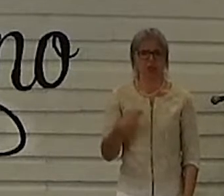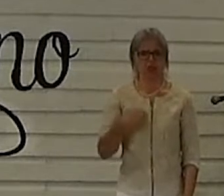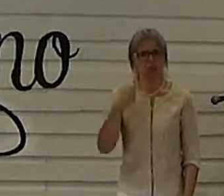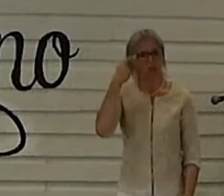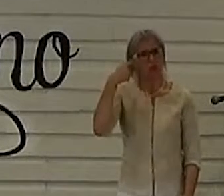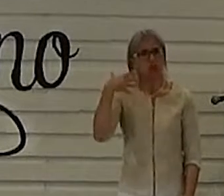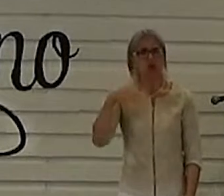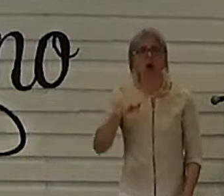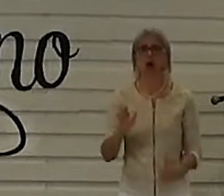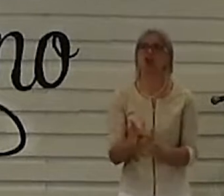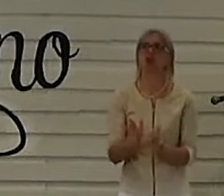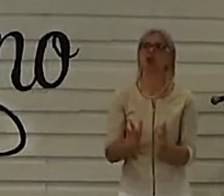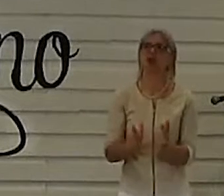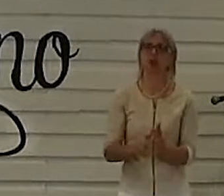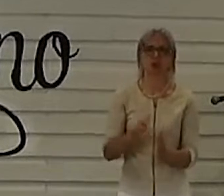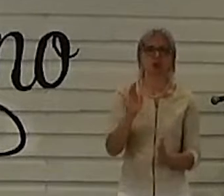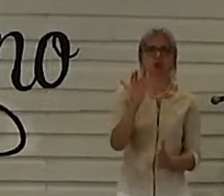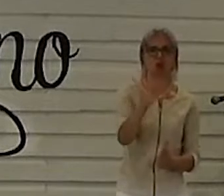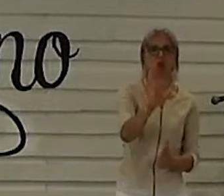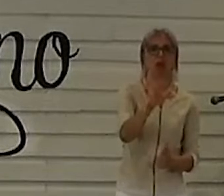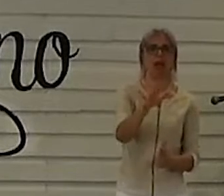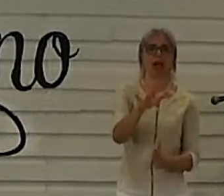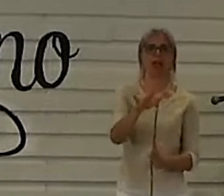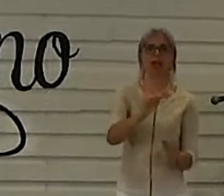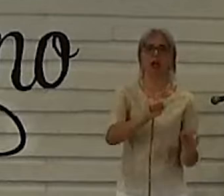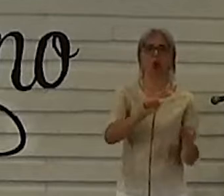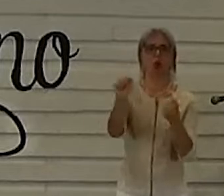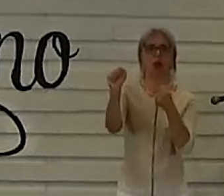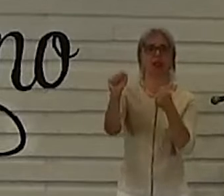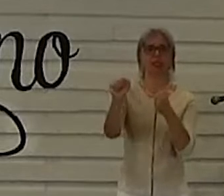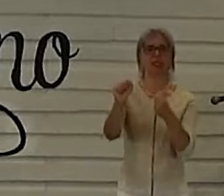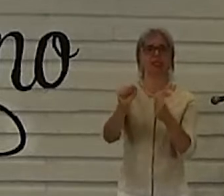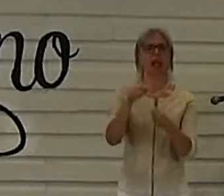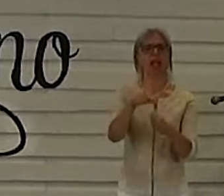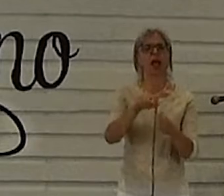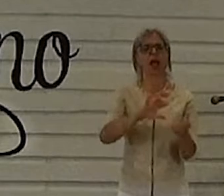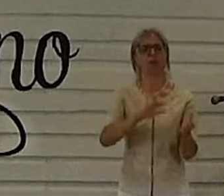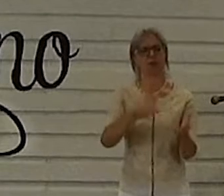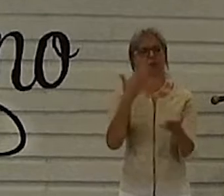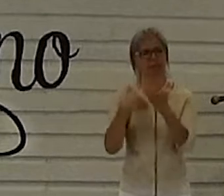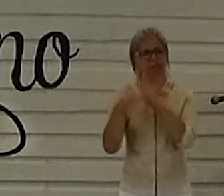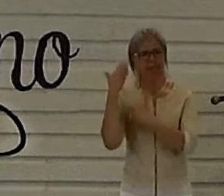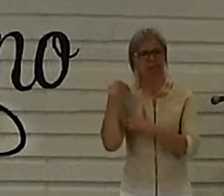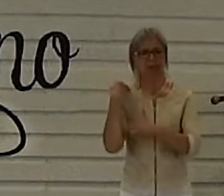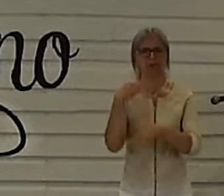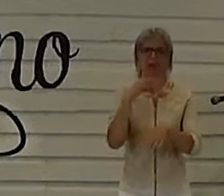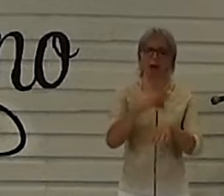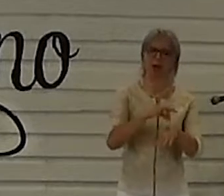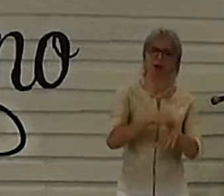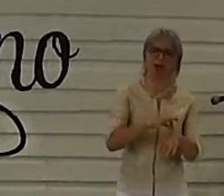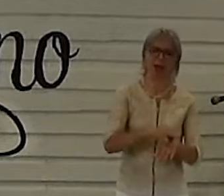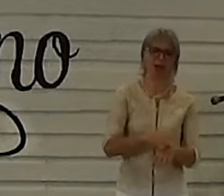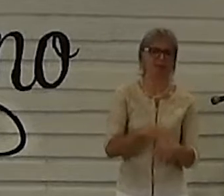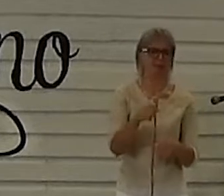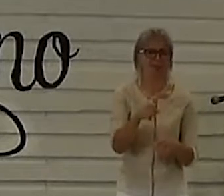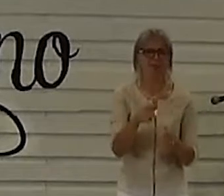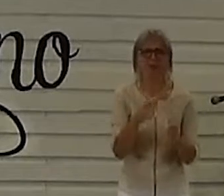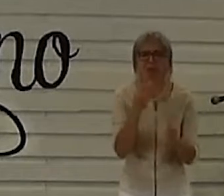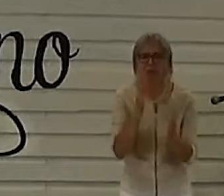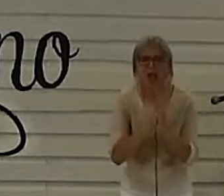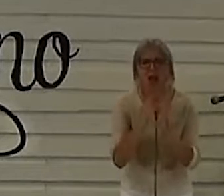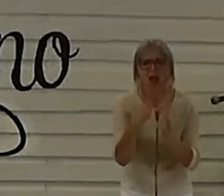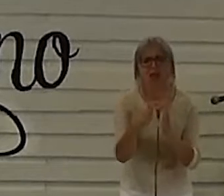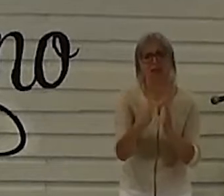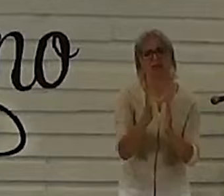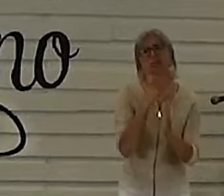E quando lei lo ha esposto, ha detto, Signore, tu sei l'Eterno che guarisce. Si è commossa, ha commosso anche me, perché so che l'Eterno è l'Eterno